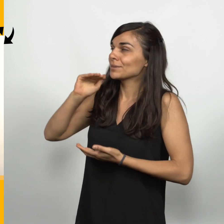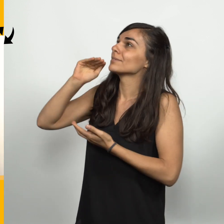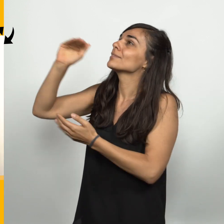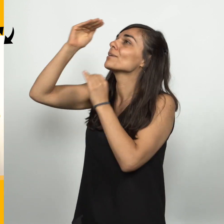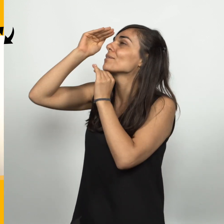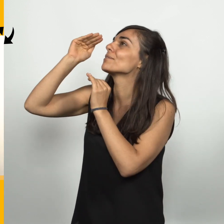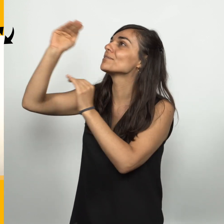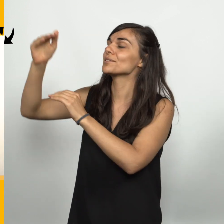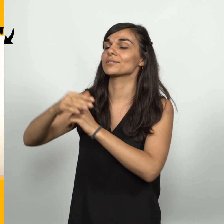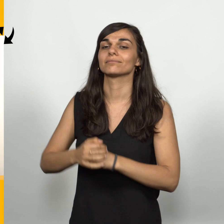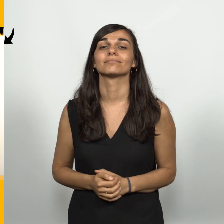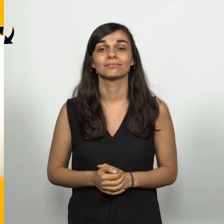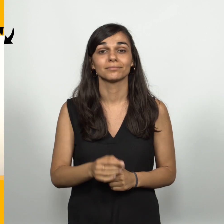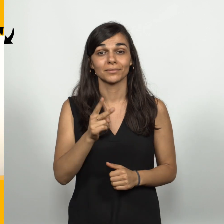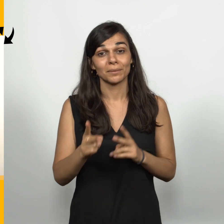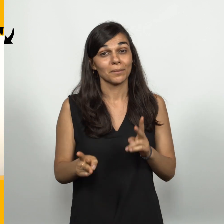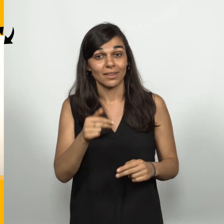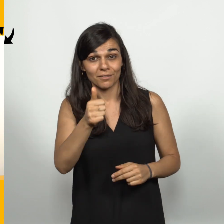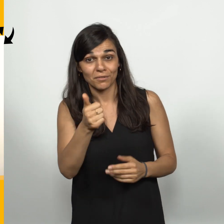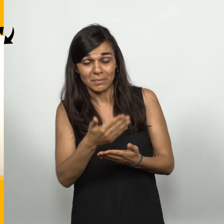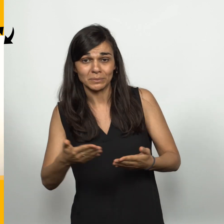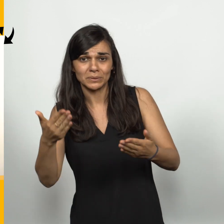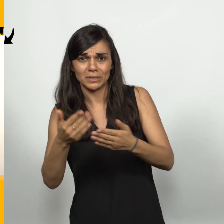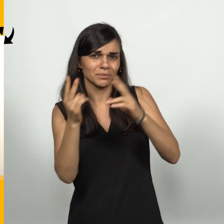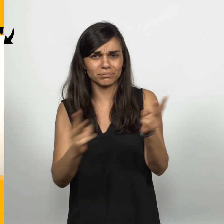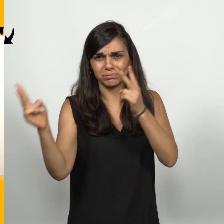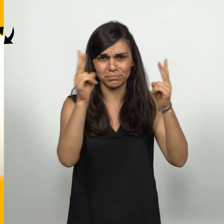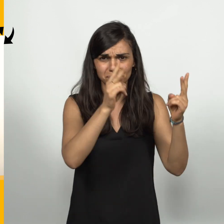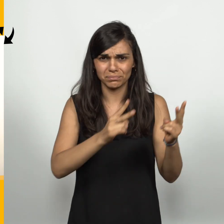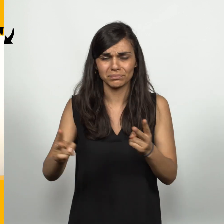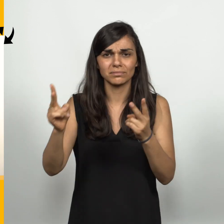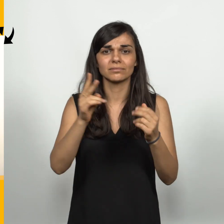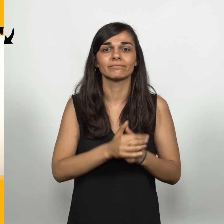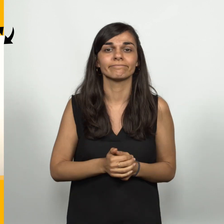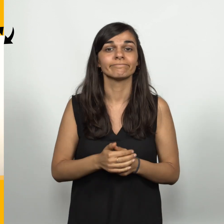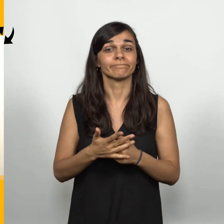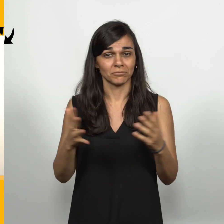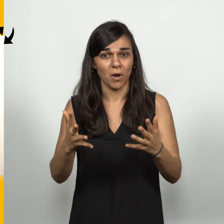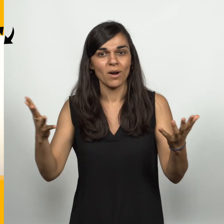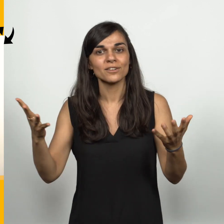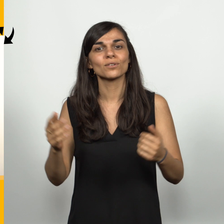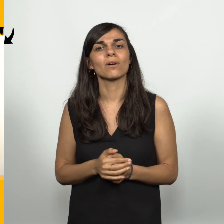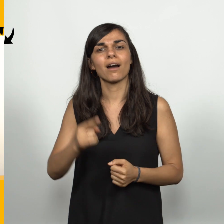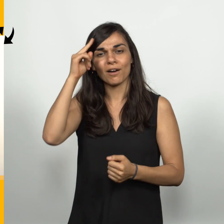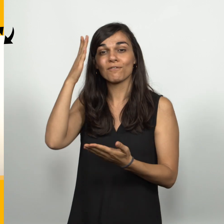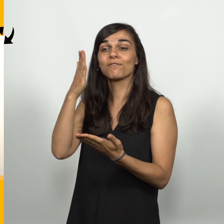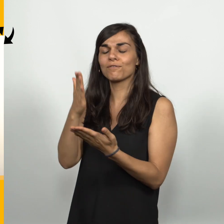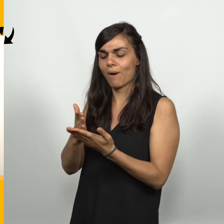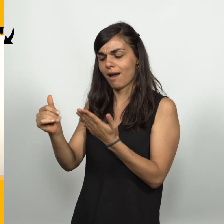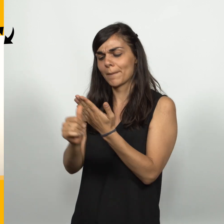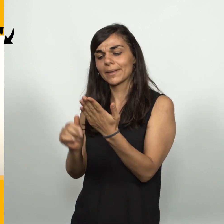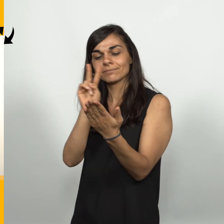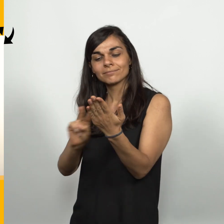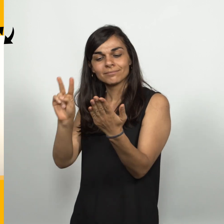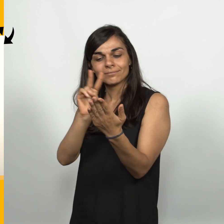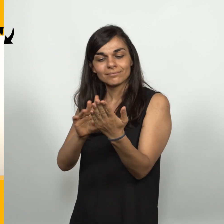Vous traversez une épreuve en ce moment? Je veux vous encourager à prendre position et à adopter une attitude de foi en méditant sa parole et en